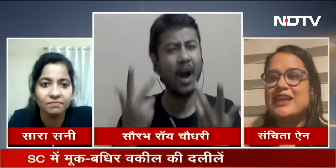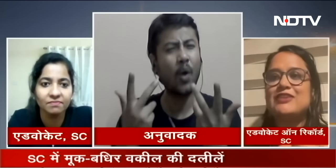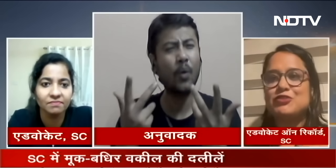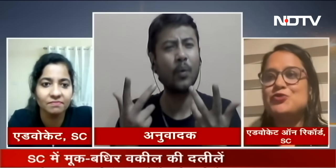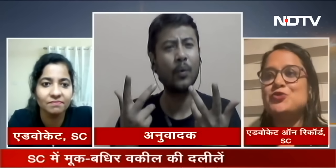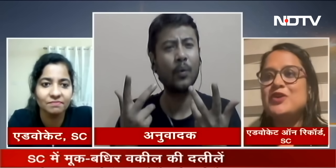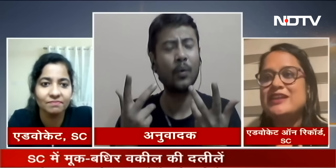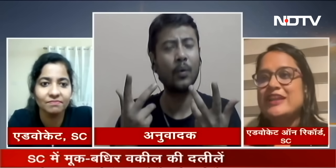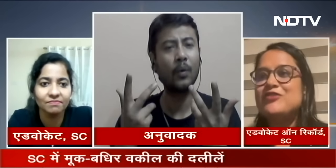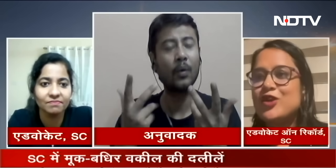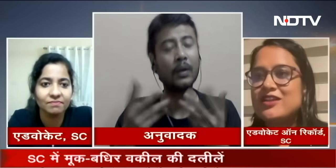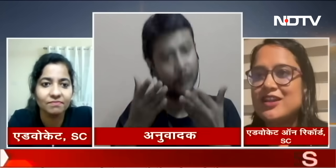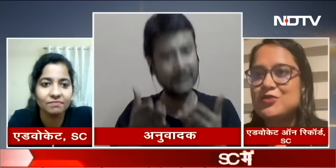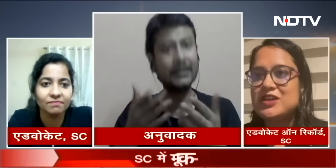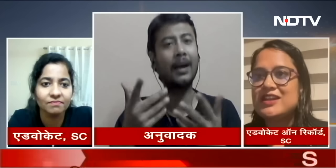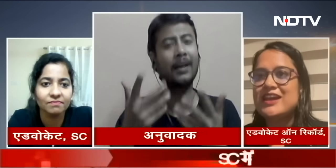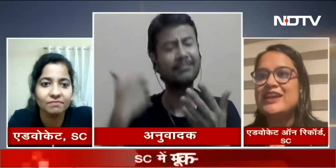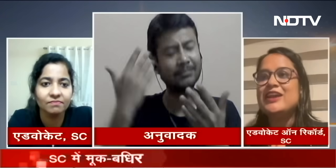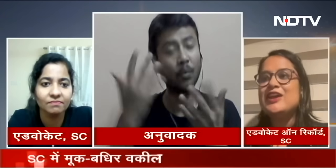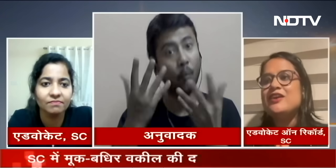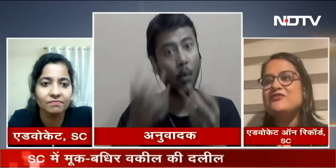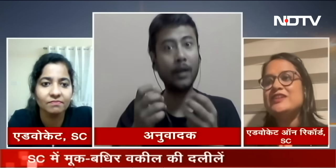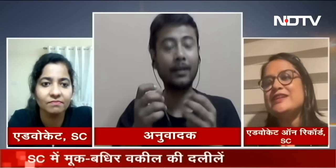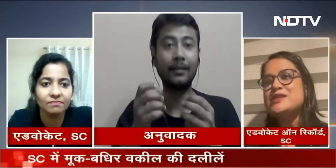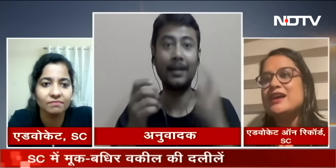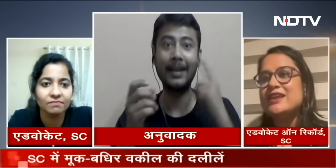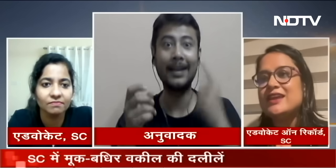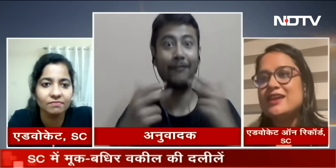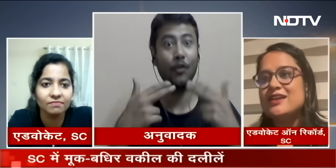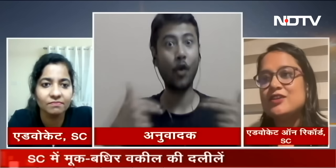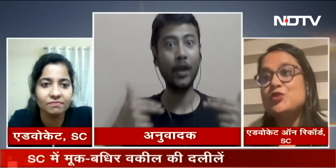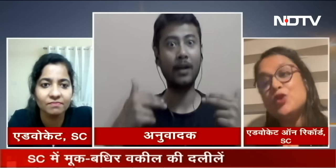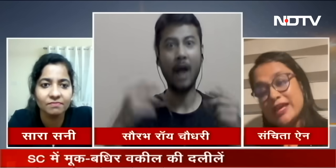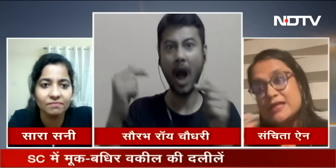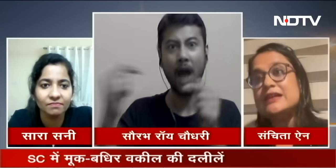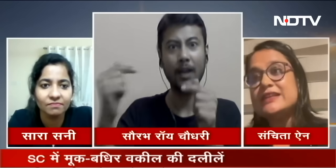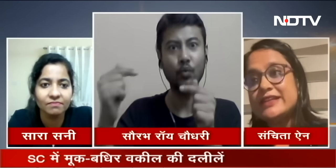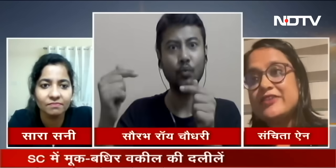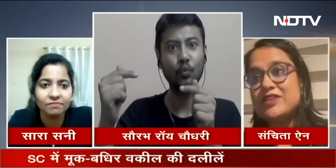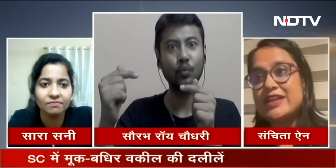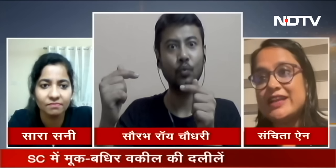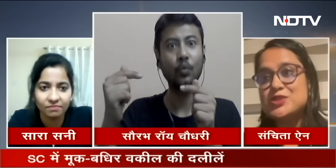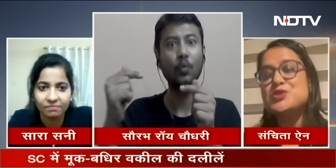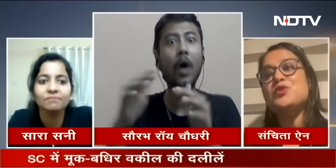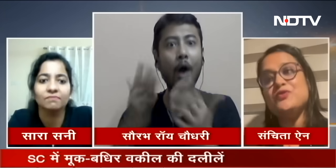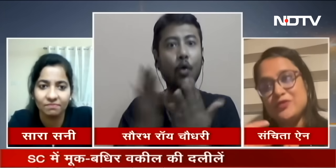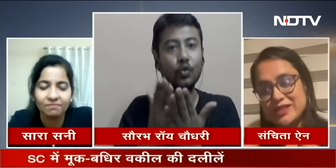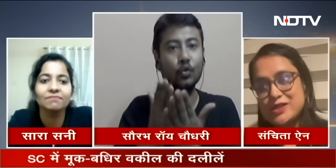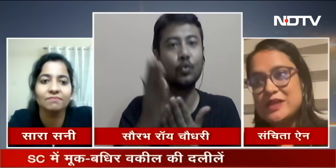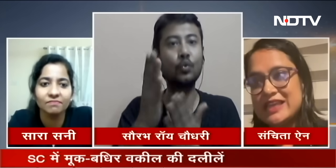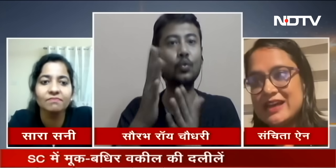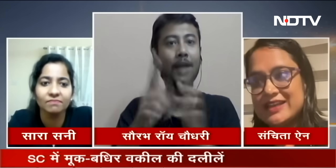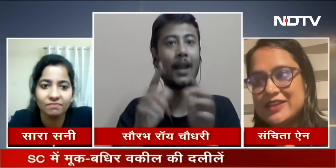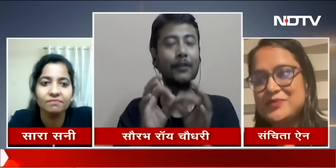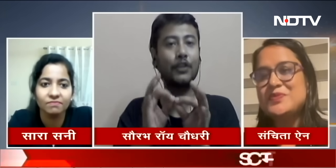इंटरप्रेटर के थ्रू डेफ लॉयर आर्ग्यू कर रहा है, विटनेस आ रहे हैं, लोग केस कर रहे हैं डेफ लिटिगेंट्स, तो वो